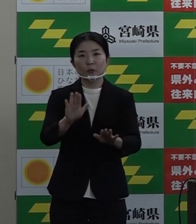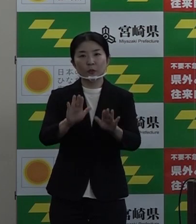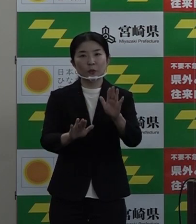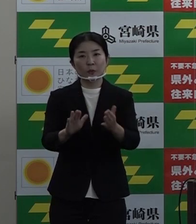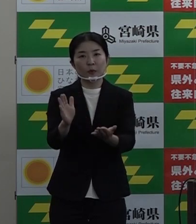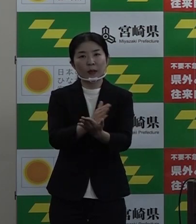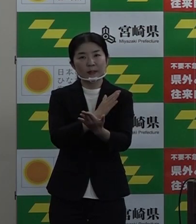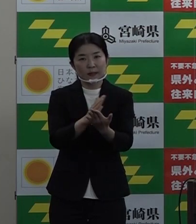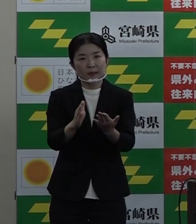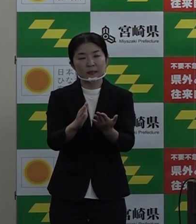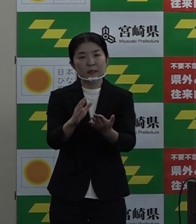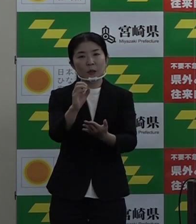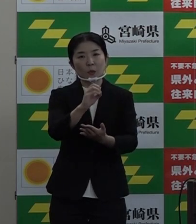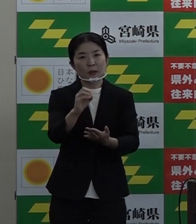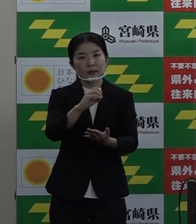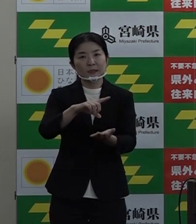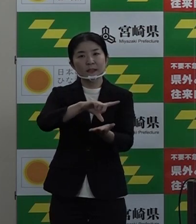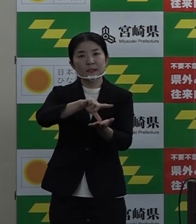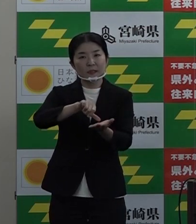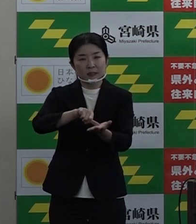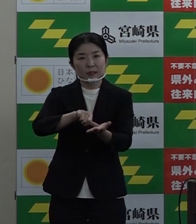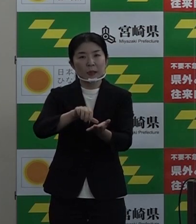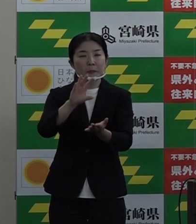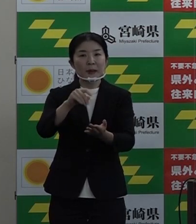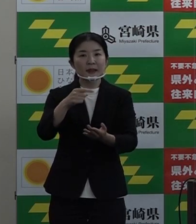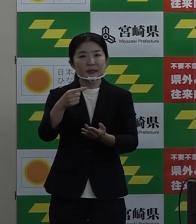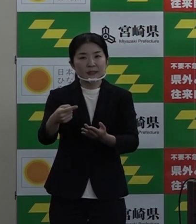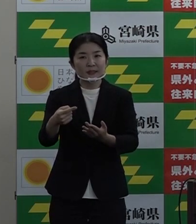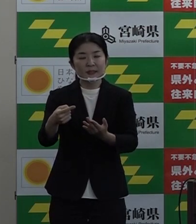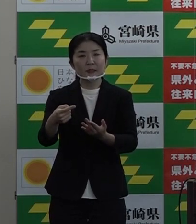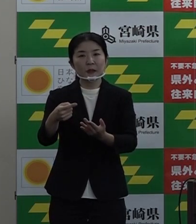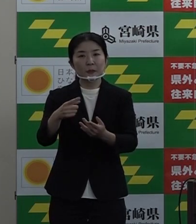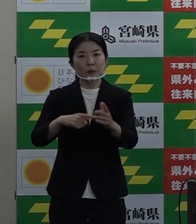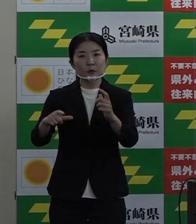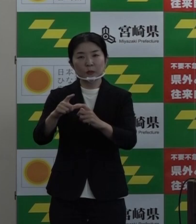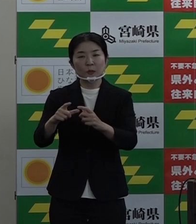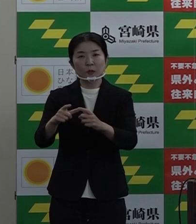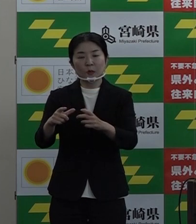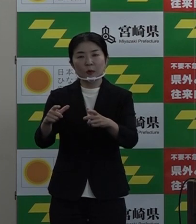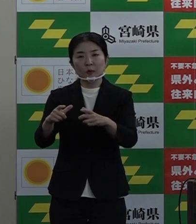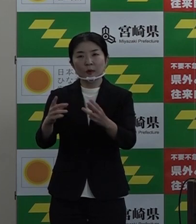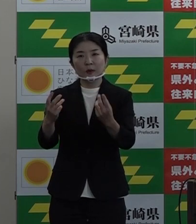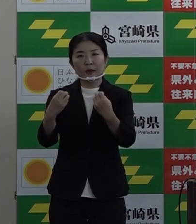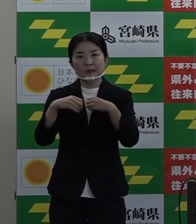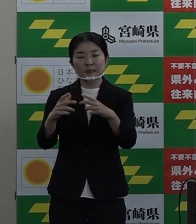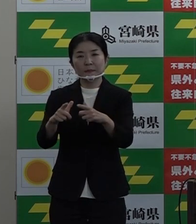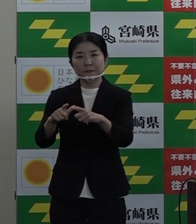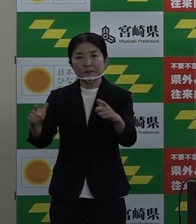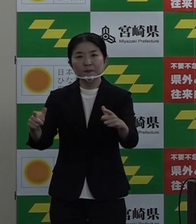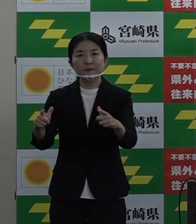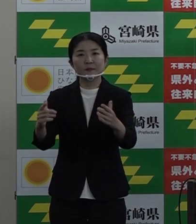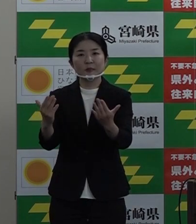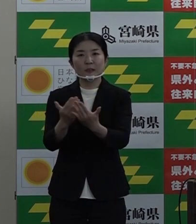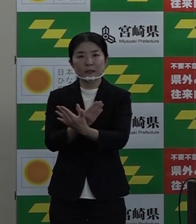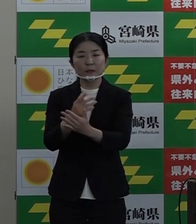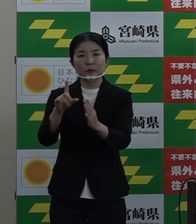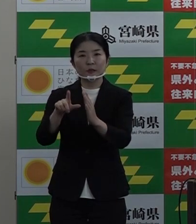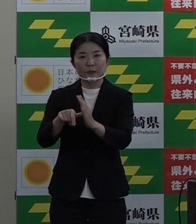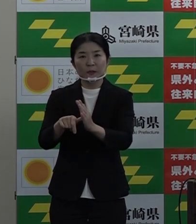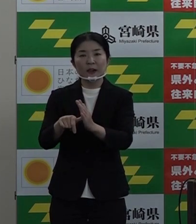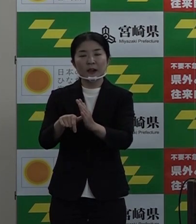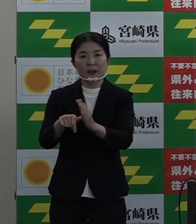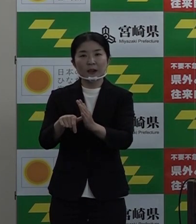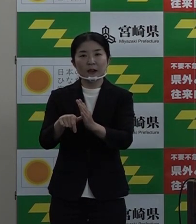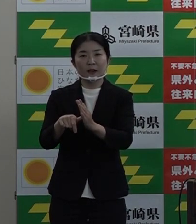ら、オレンジ圏域でありますが、万が一そういう繁華街でさらなる拡大ということであれば、数字も 15.6 にな